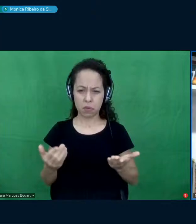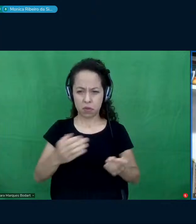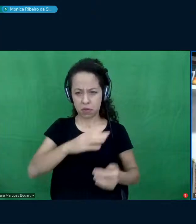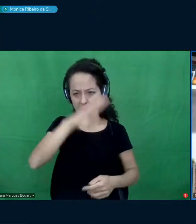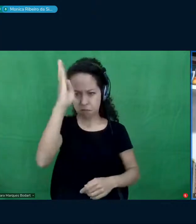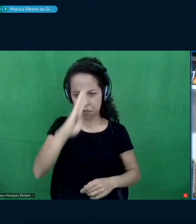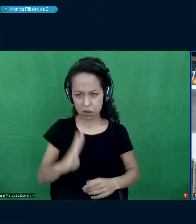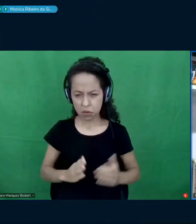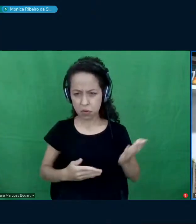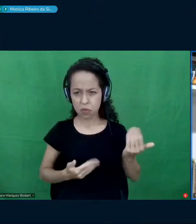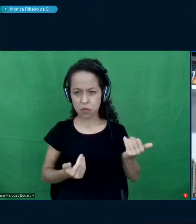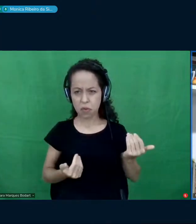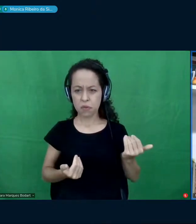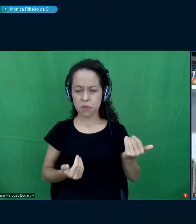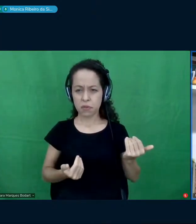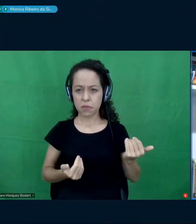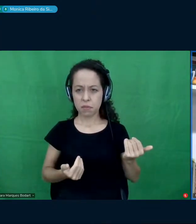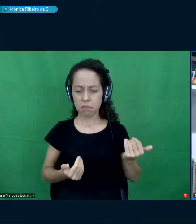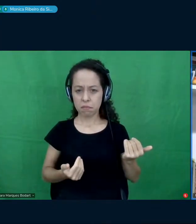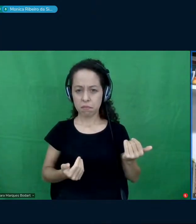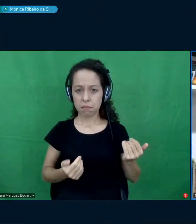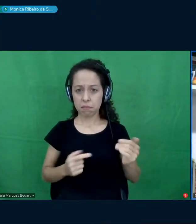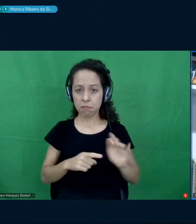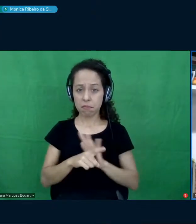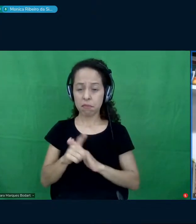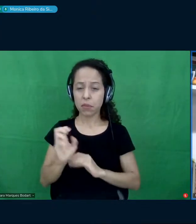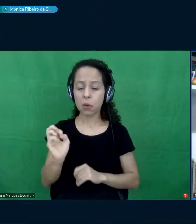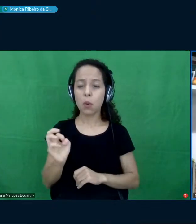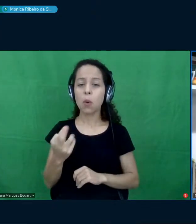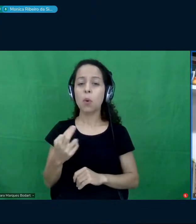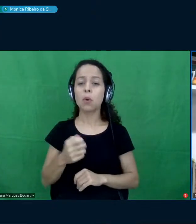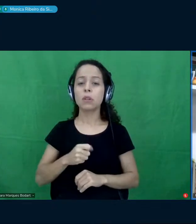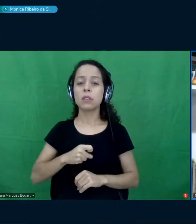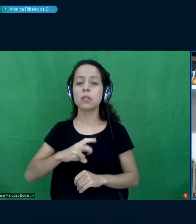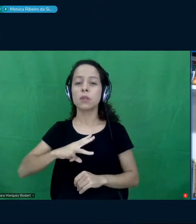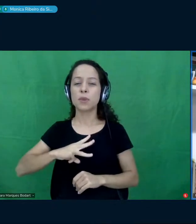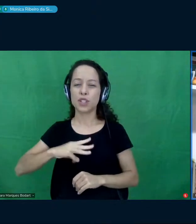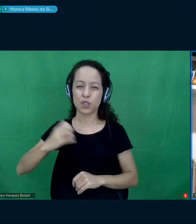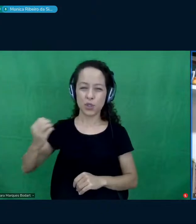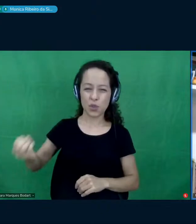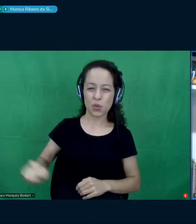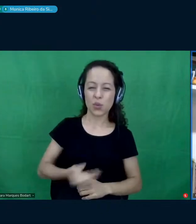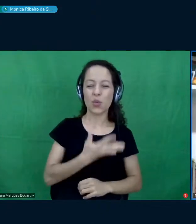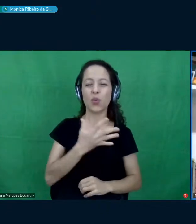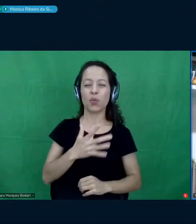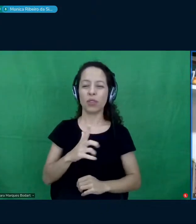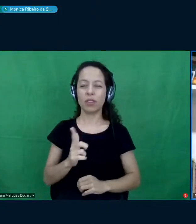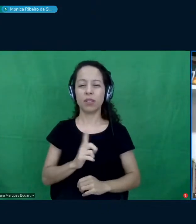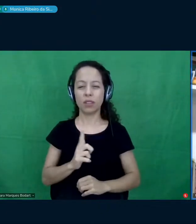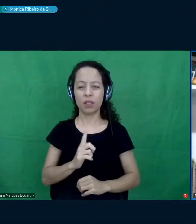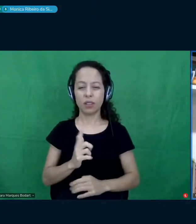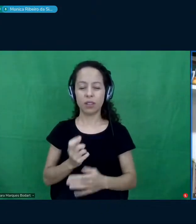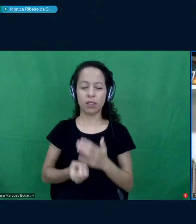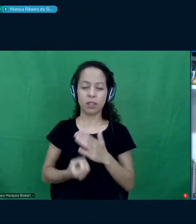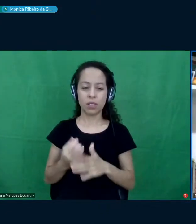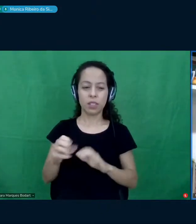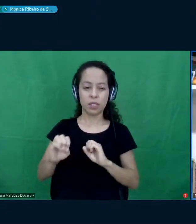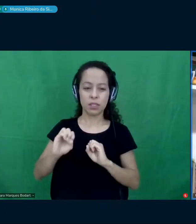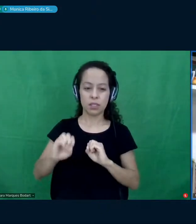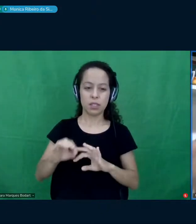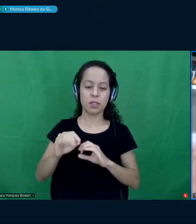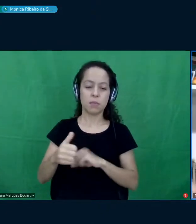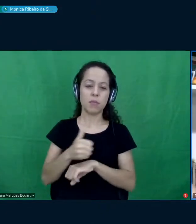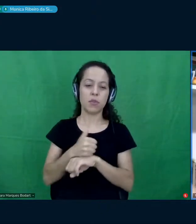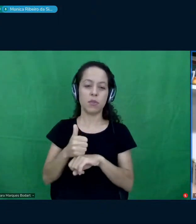a reforma do ensino médio, ou o chamado novo ensino médio, que institui a educação profissional como